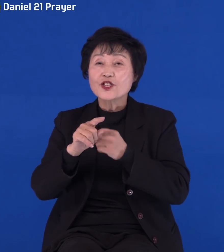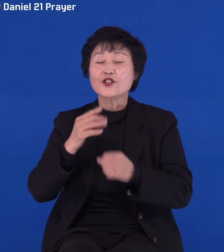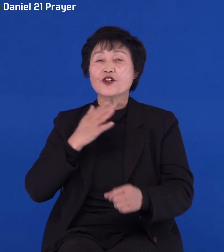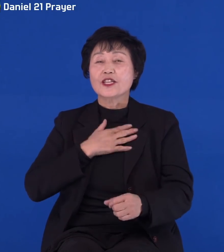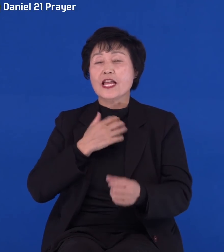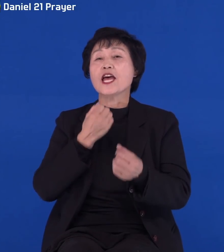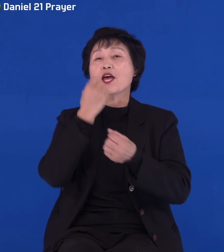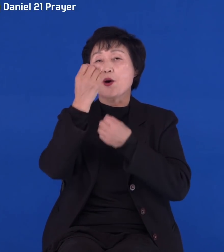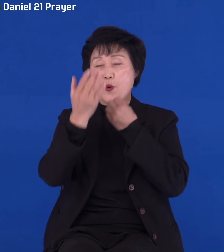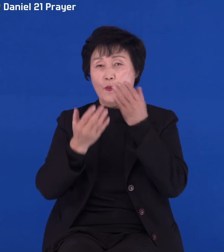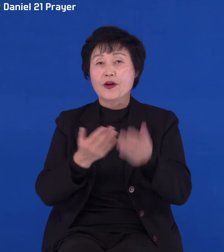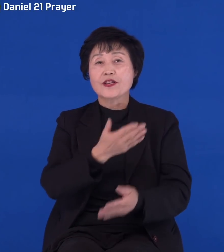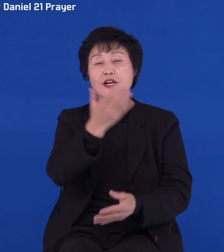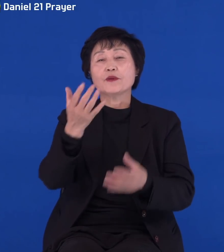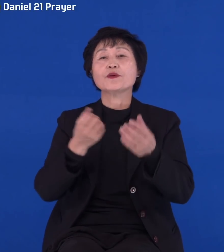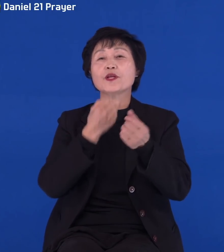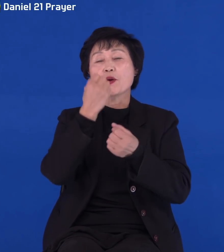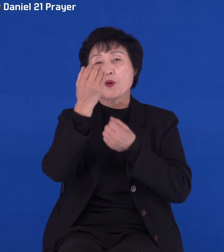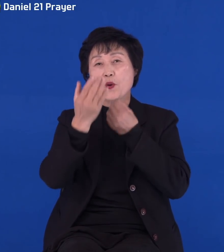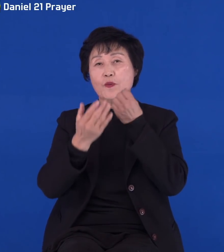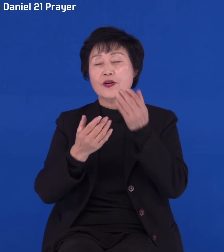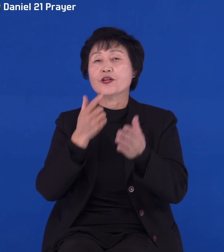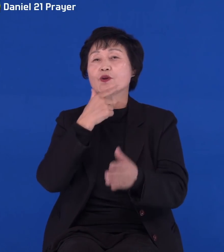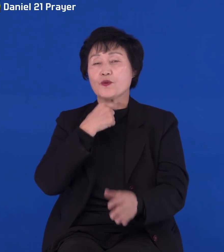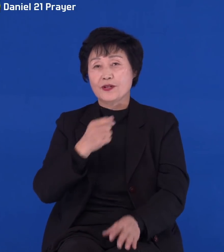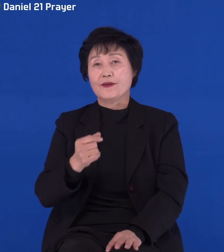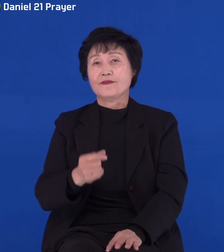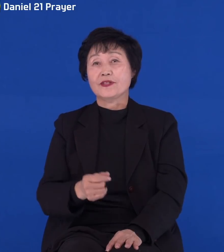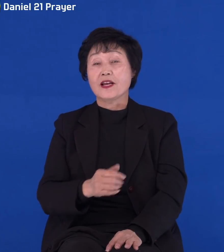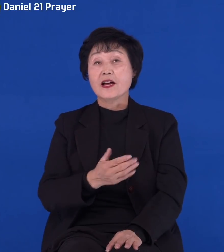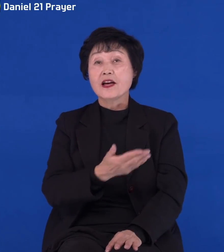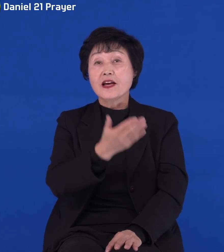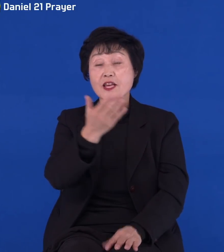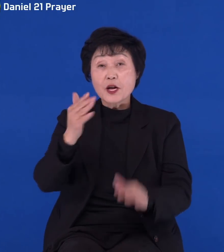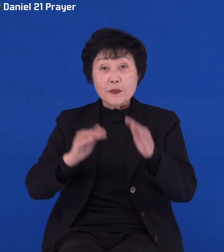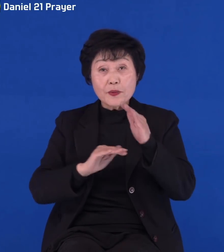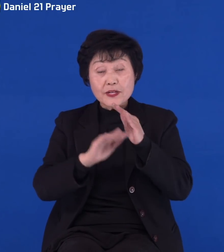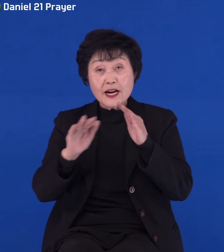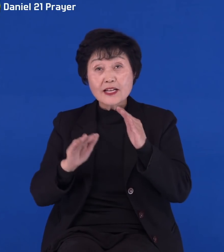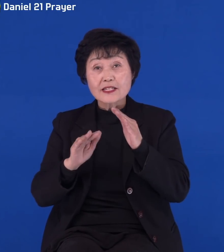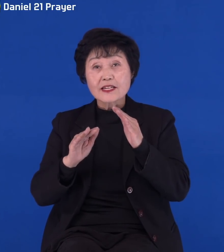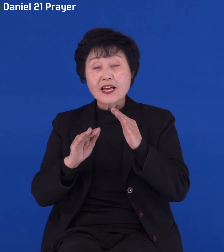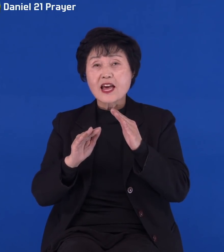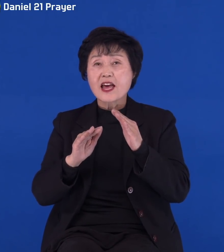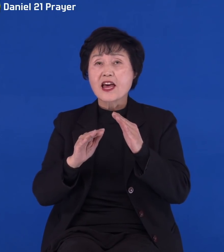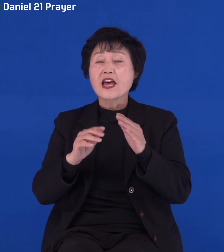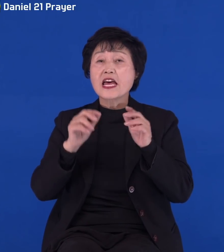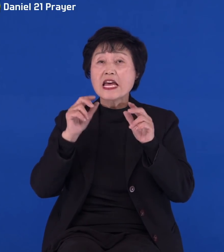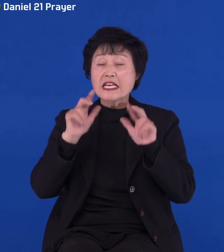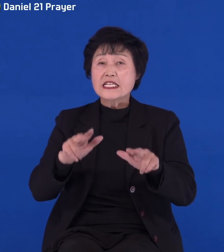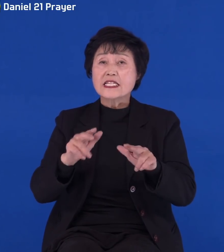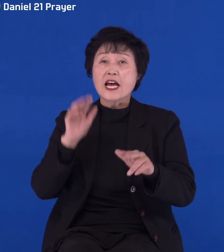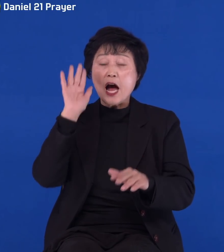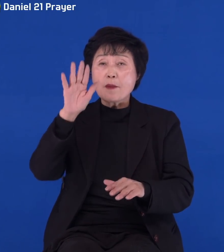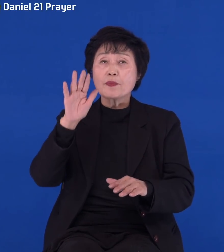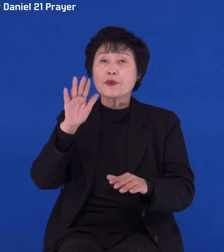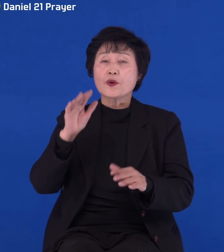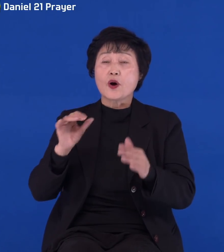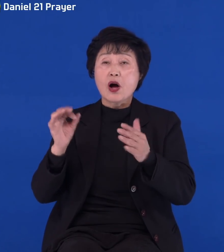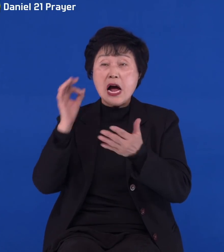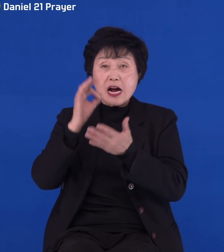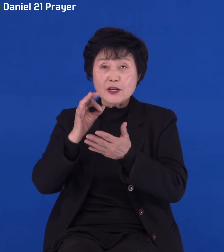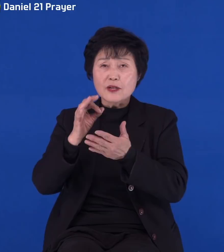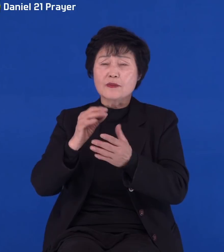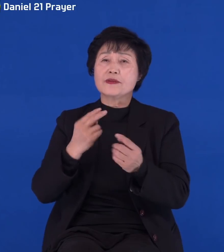원하기 때문에 좋아합니다. 그래서 하나님이 이 자리에 세운 것 같아요. 여러분 가정 가운데 이제는 우리가 돌이켜서 우리 가정의 기업이 바로 살아계신